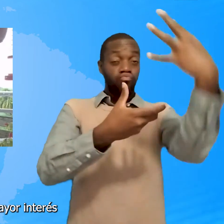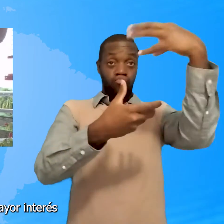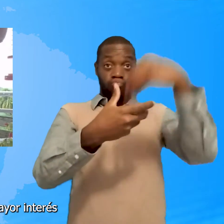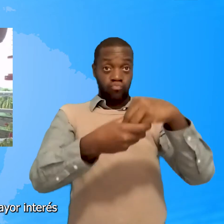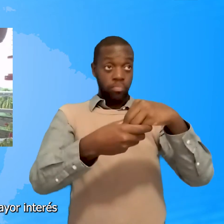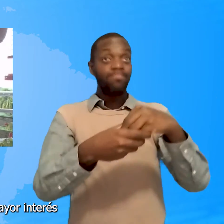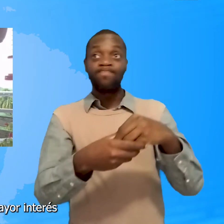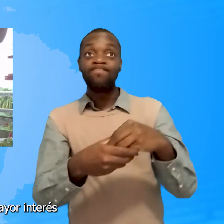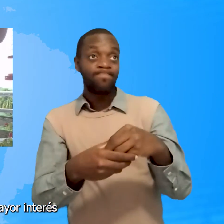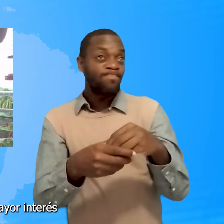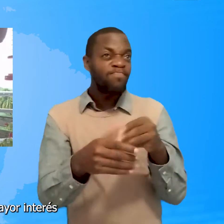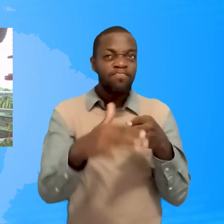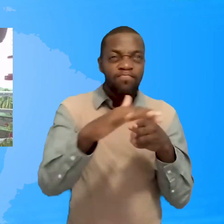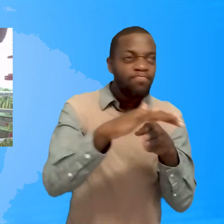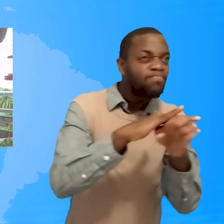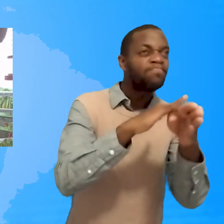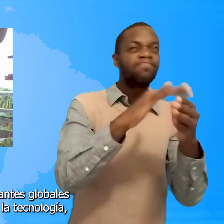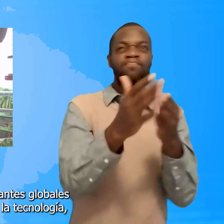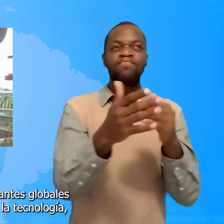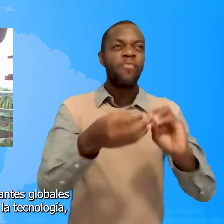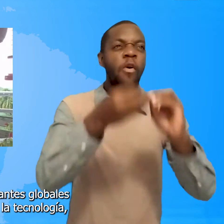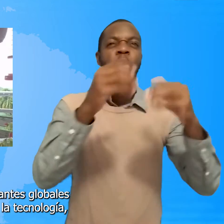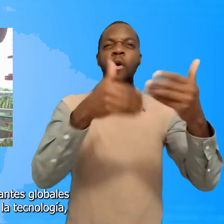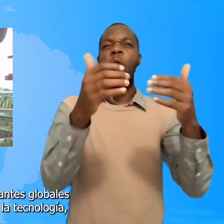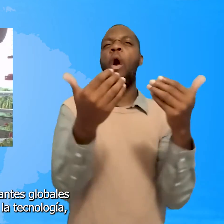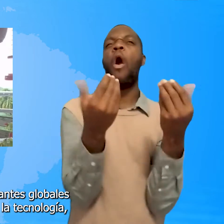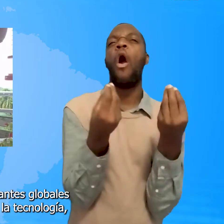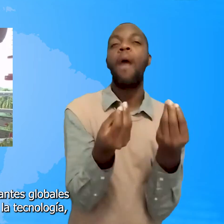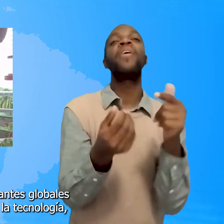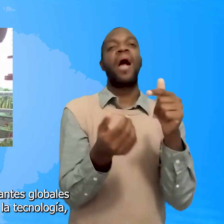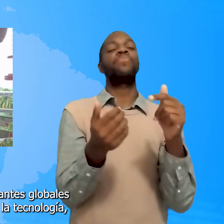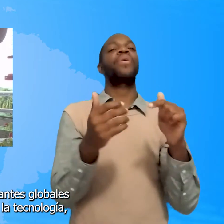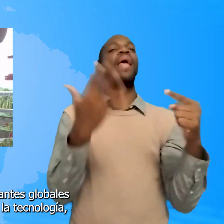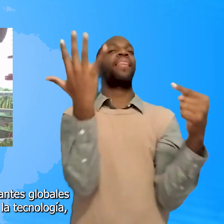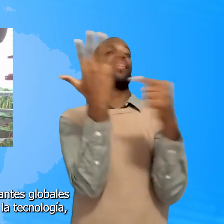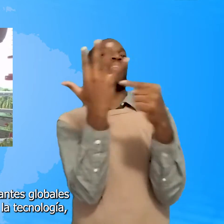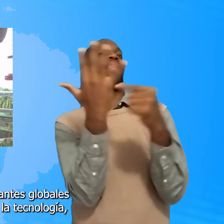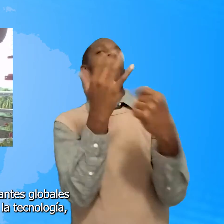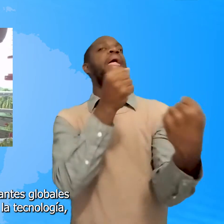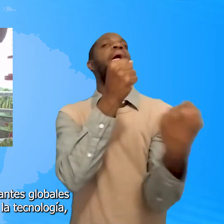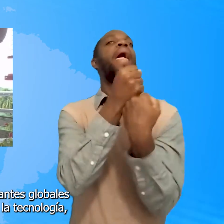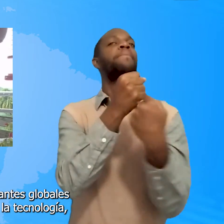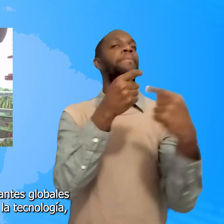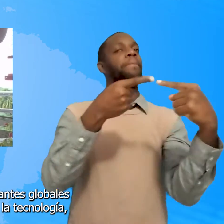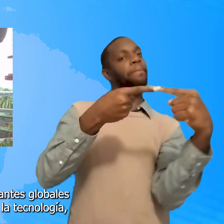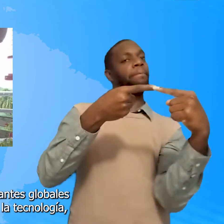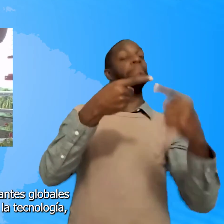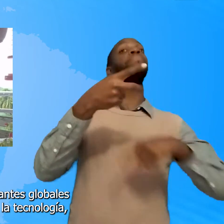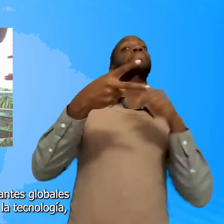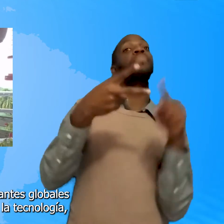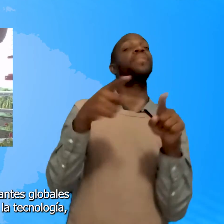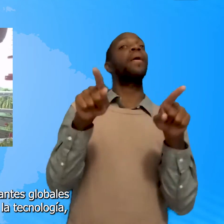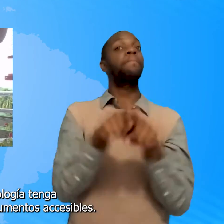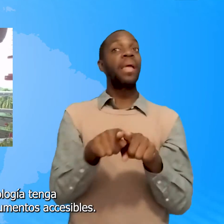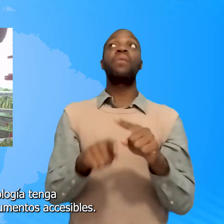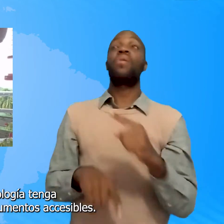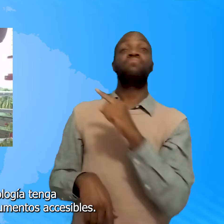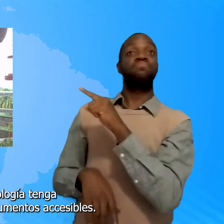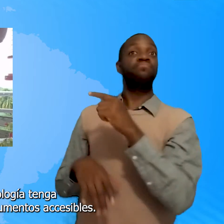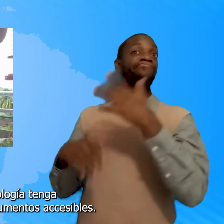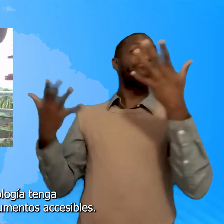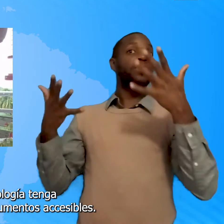Tenemos mayor interés a nivel de donantes globales para trabajar la tecnología,